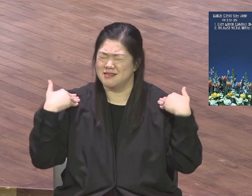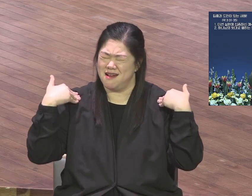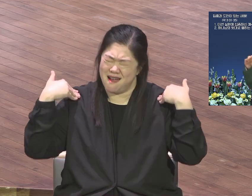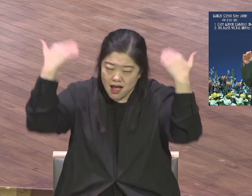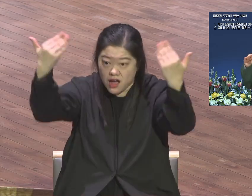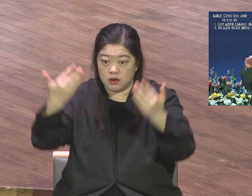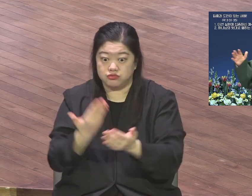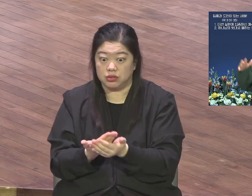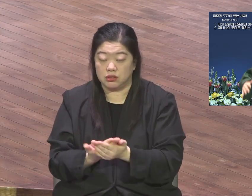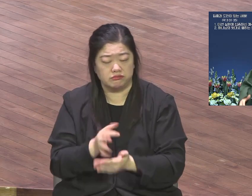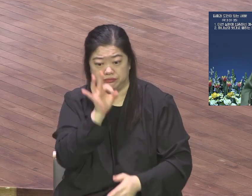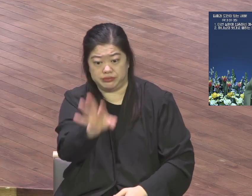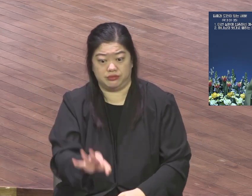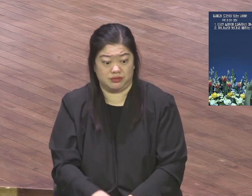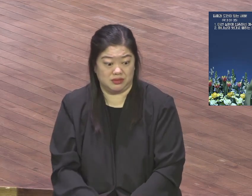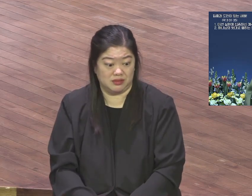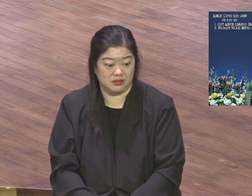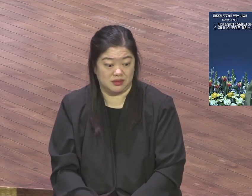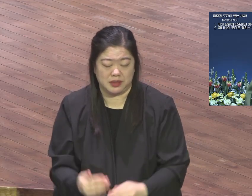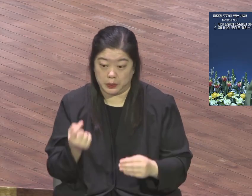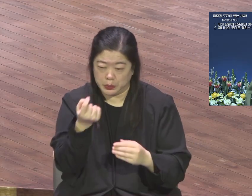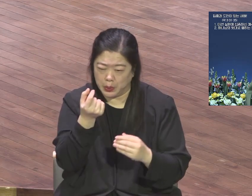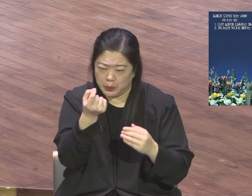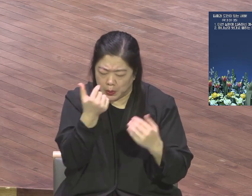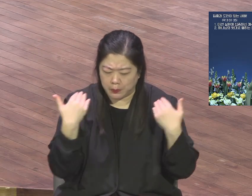이 성자 효과가 여기서 나오는 겁니다.